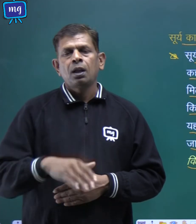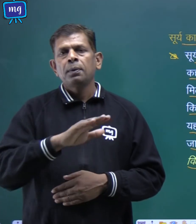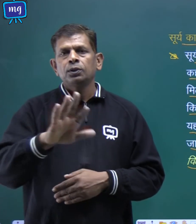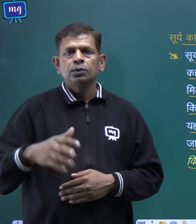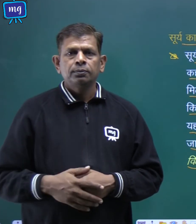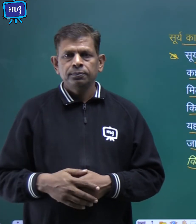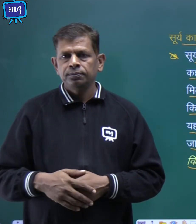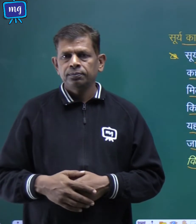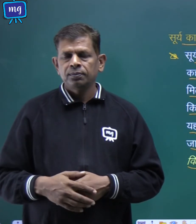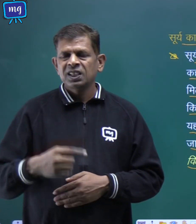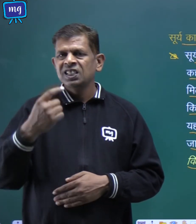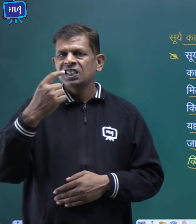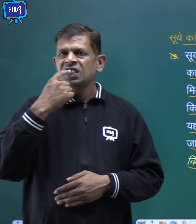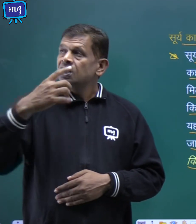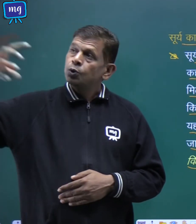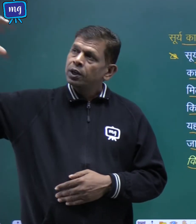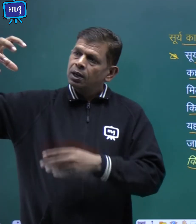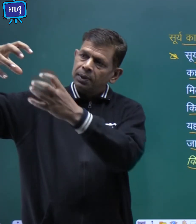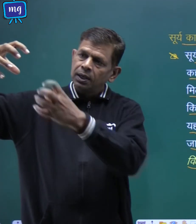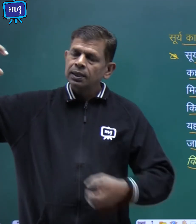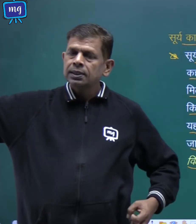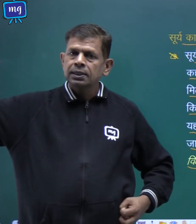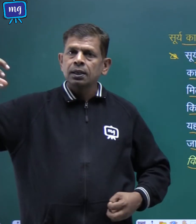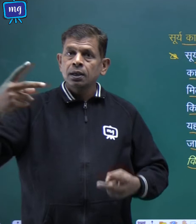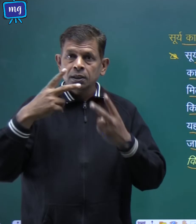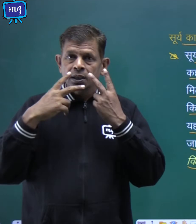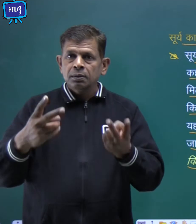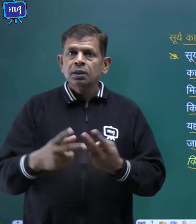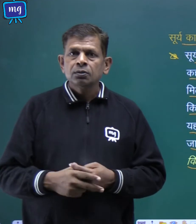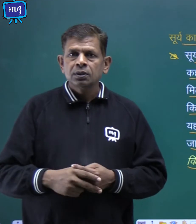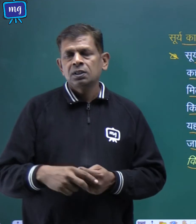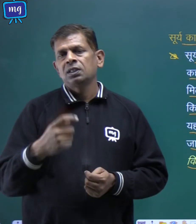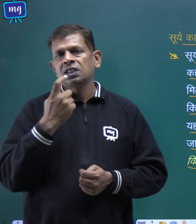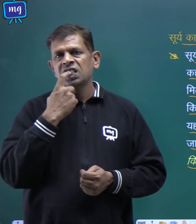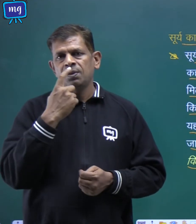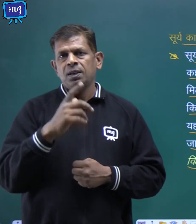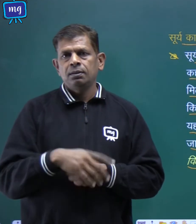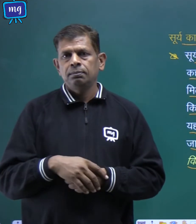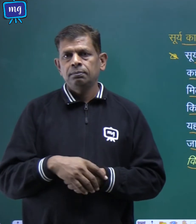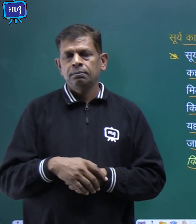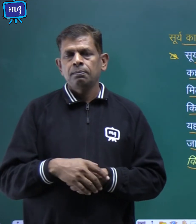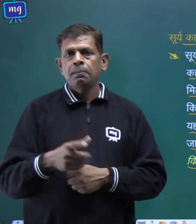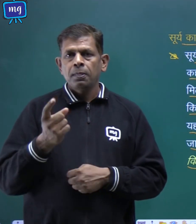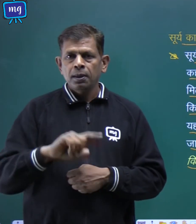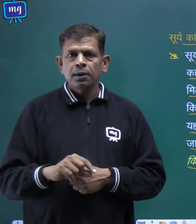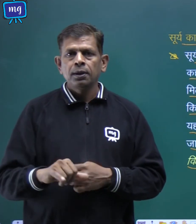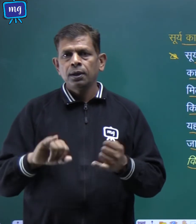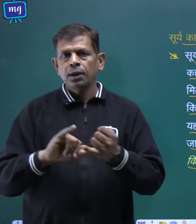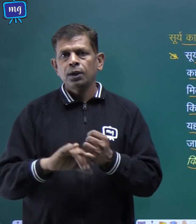बच्चों, सूर्य का प्रकाश देखने में कैसा होता है? सफ़ेद। इसीलिए